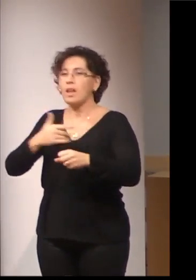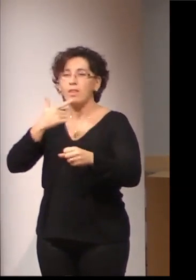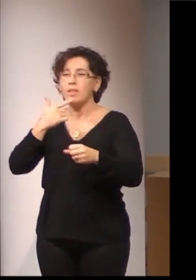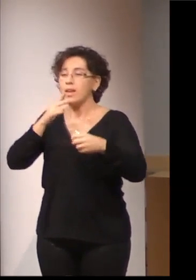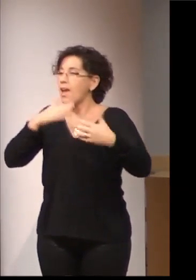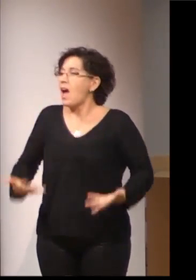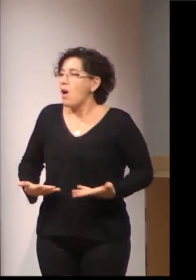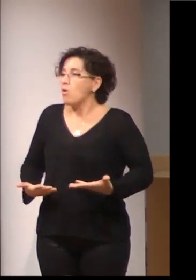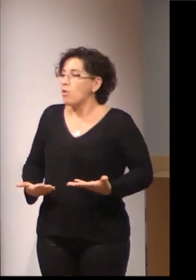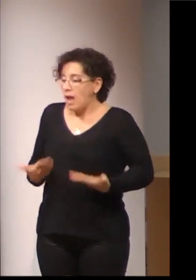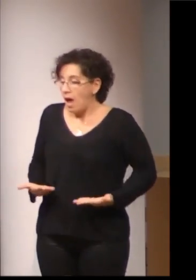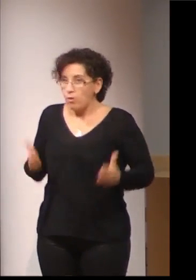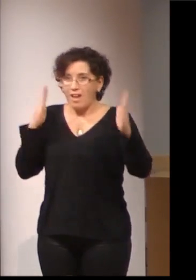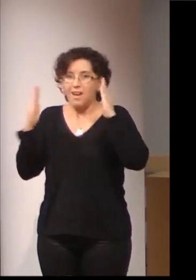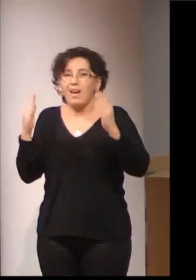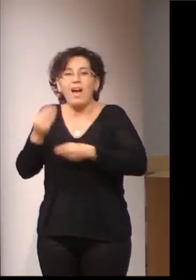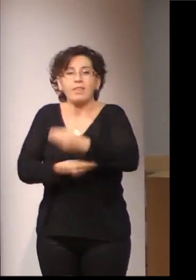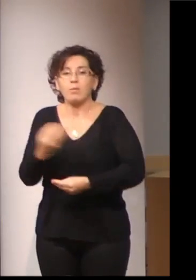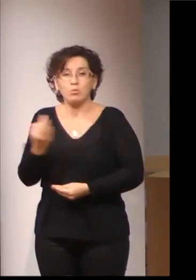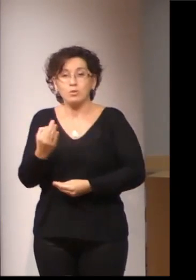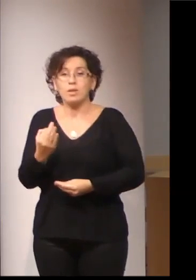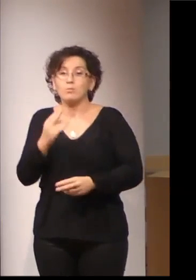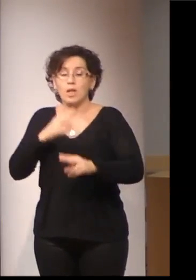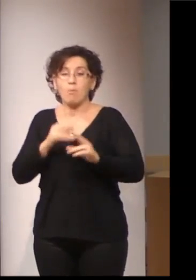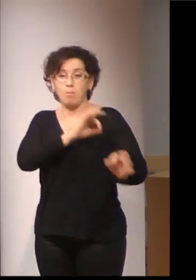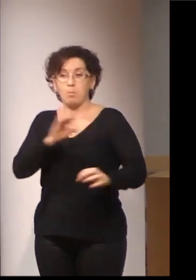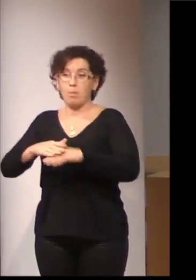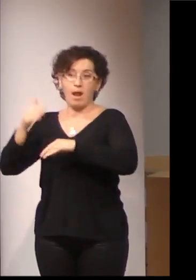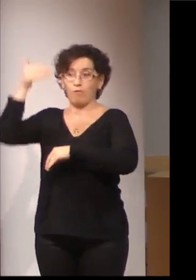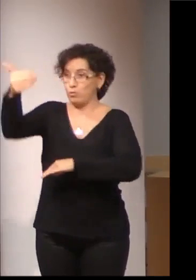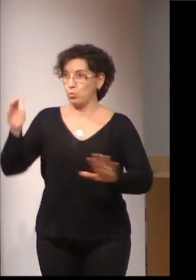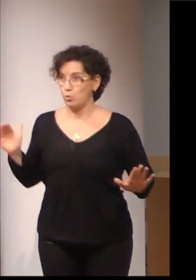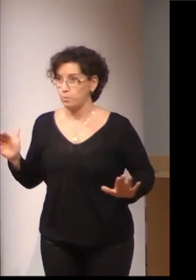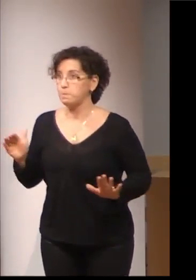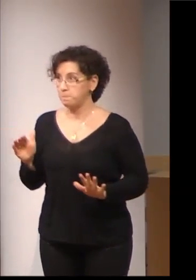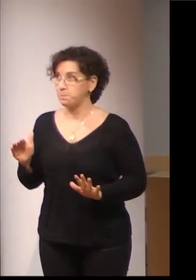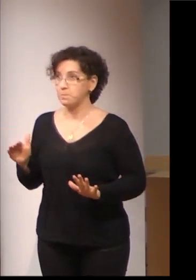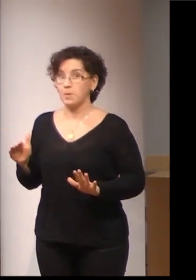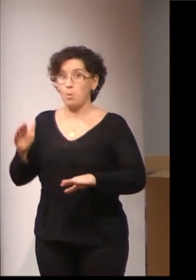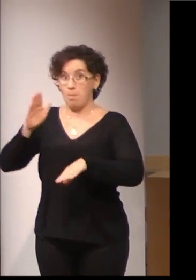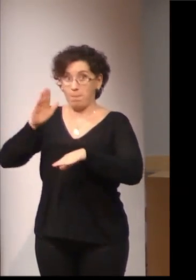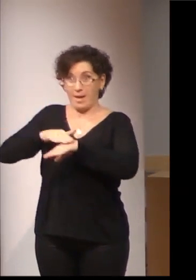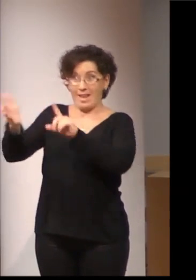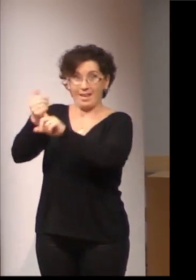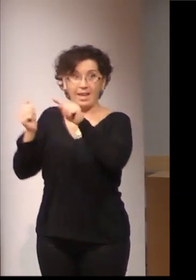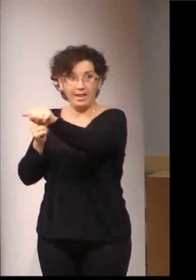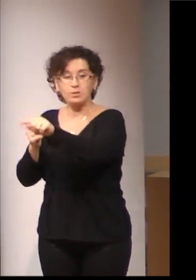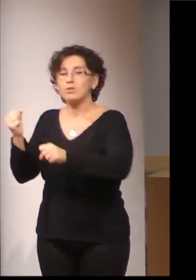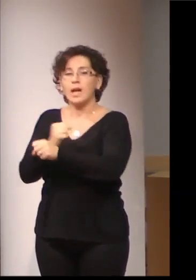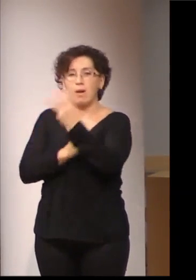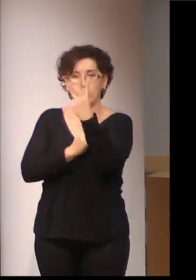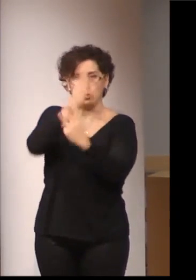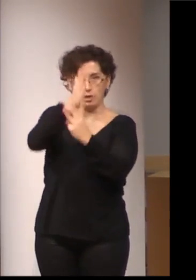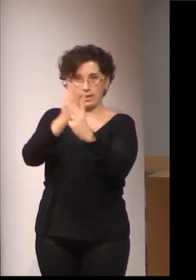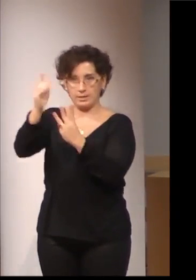estamos haciendo en este momento? Preparándonos para el futuro. Y para eso estamos trabajando fundamentalmente en tres ejes.